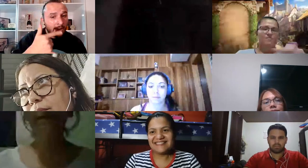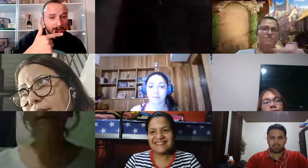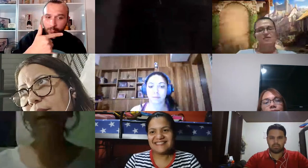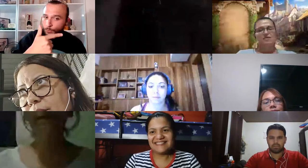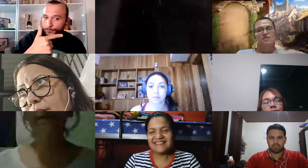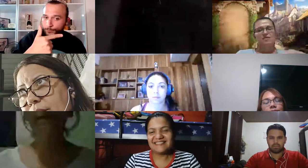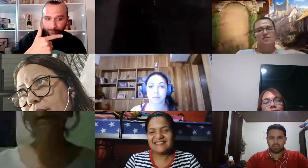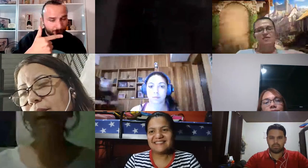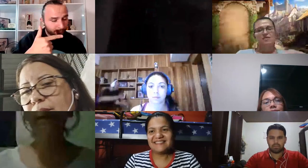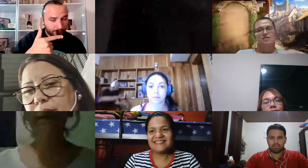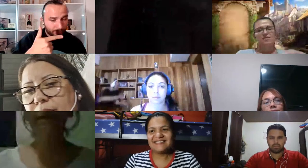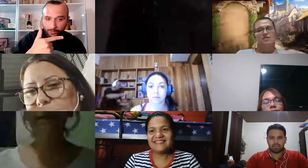leer,